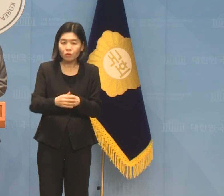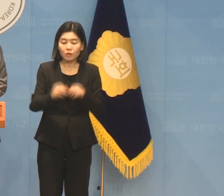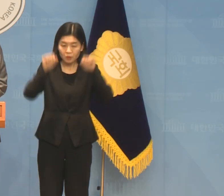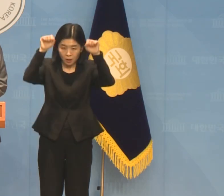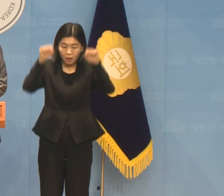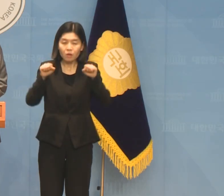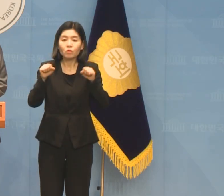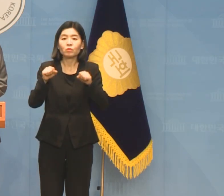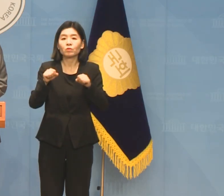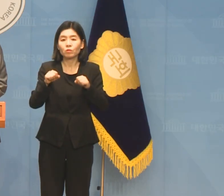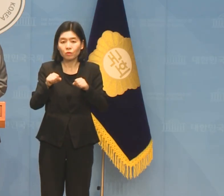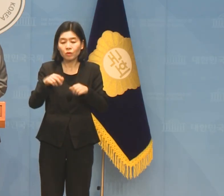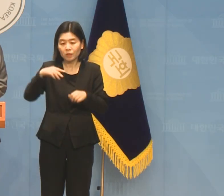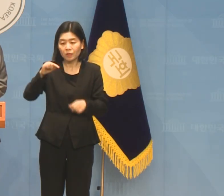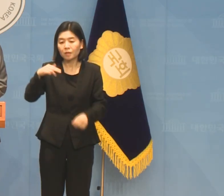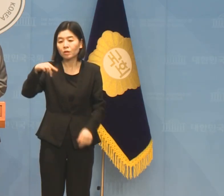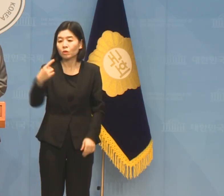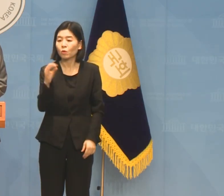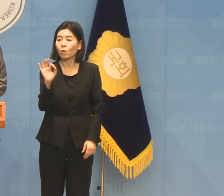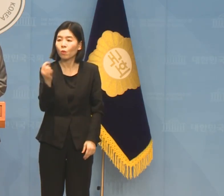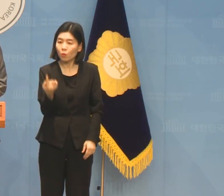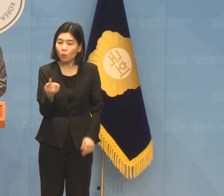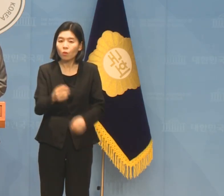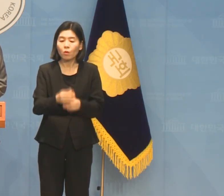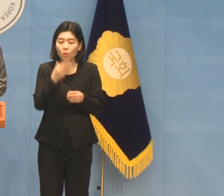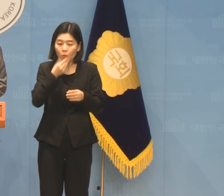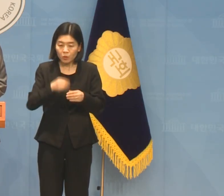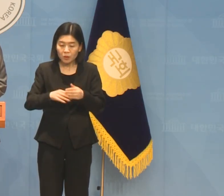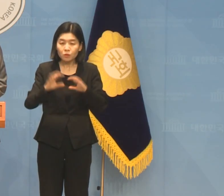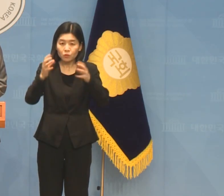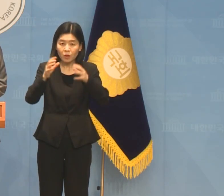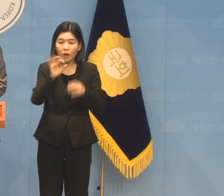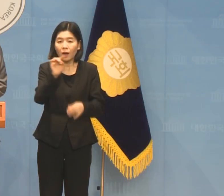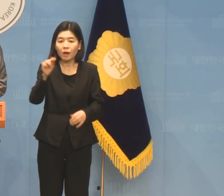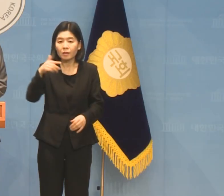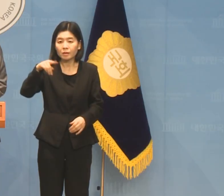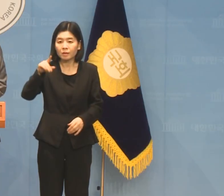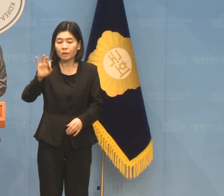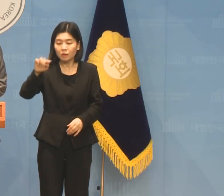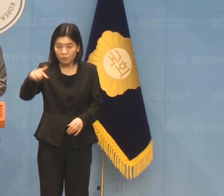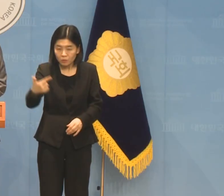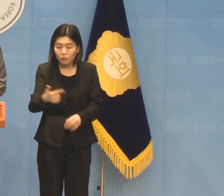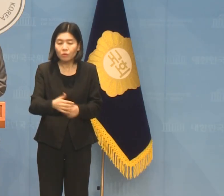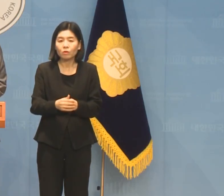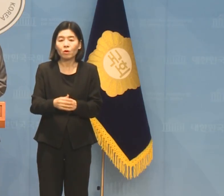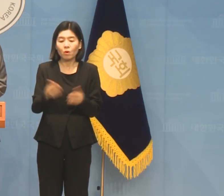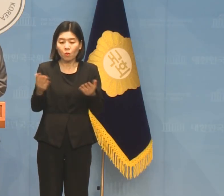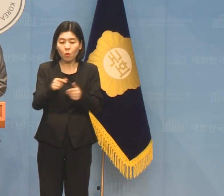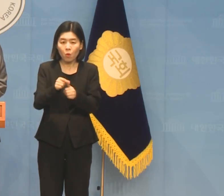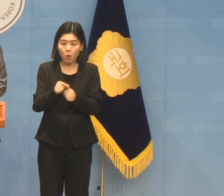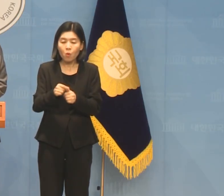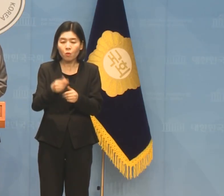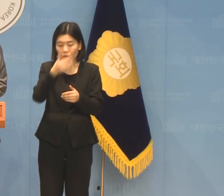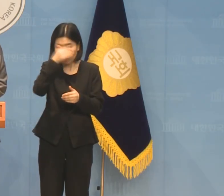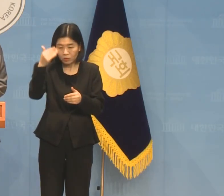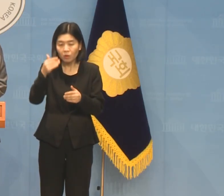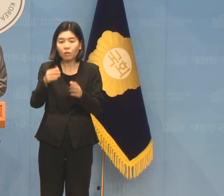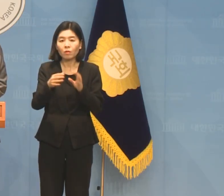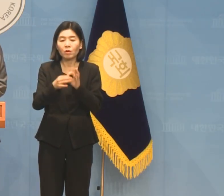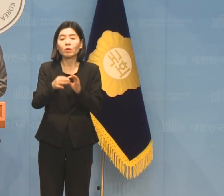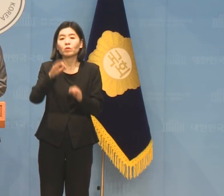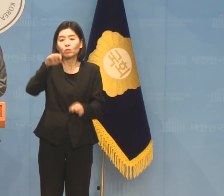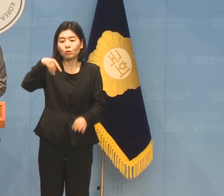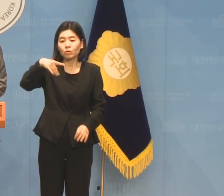체육 진종오 의원, 복지국가 안상훈 의원, 고용노동 및 청년